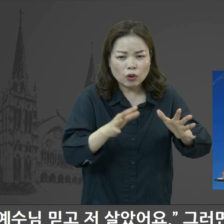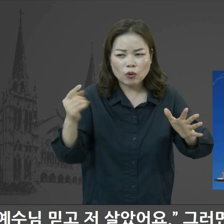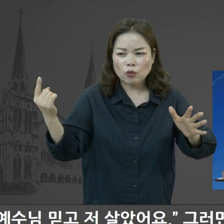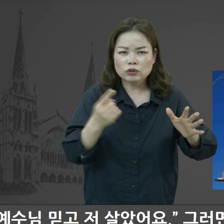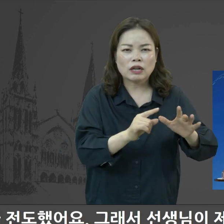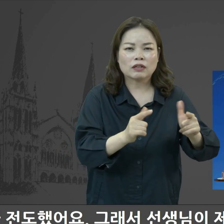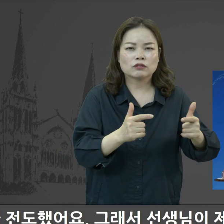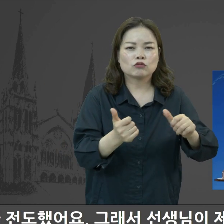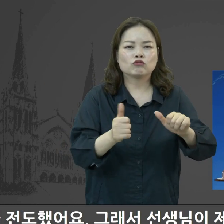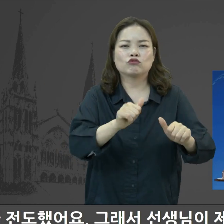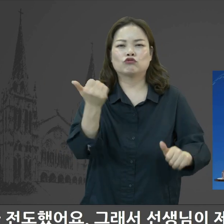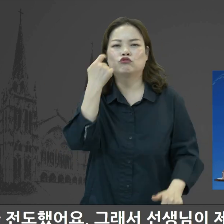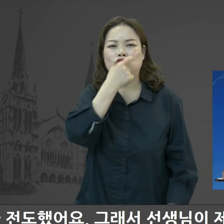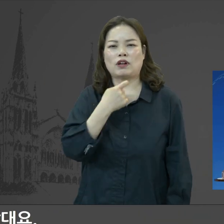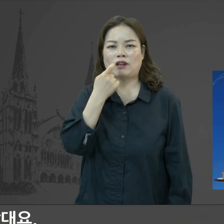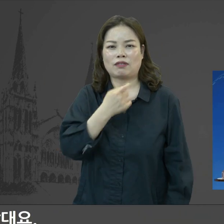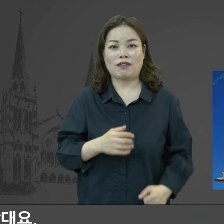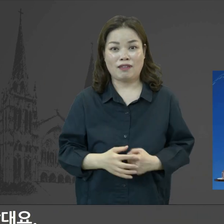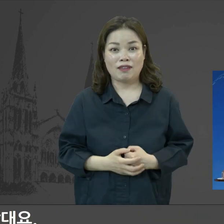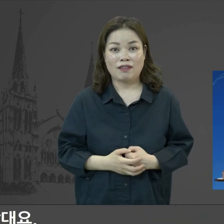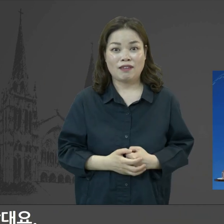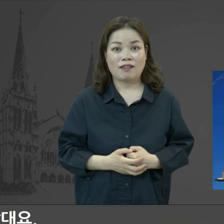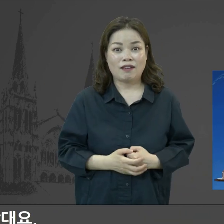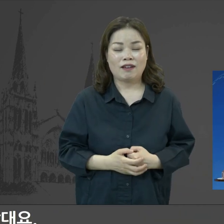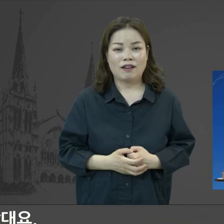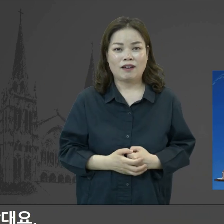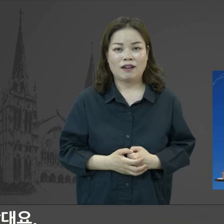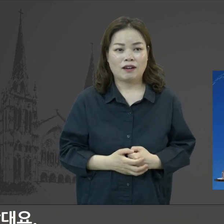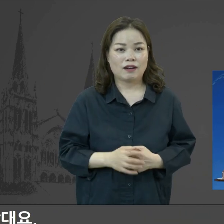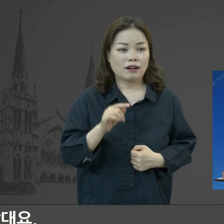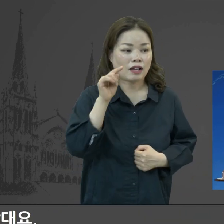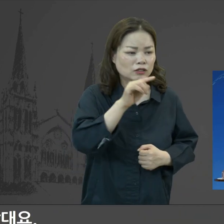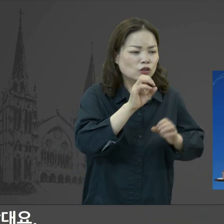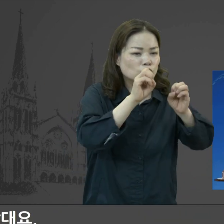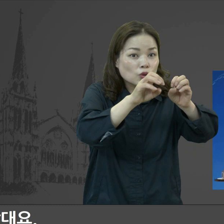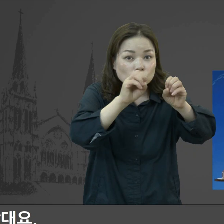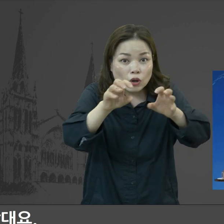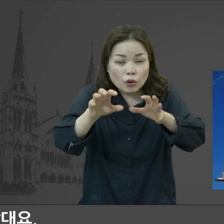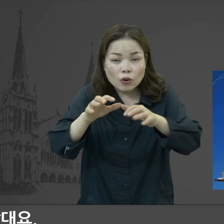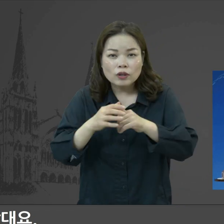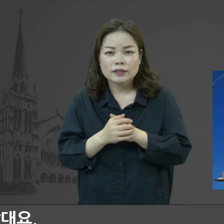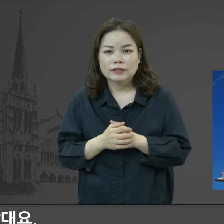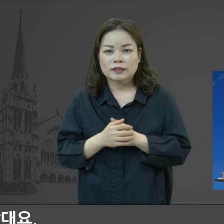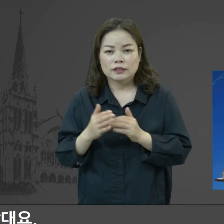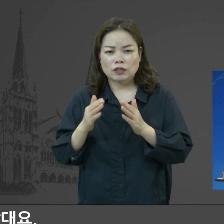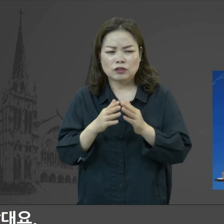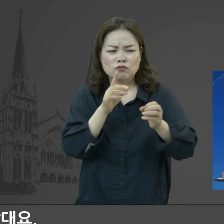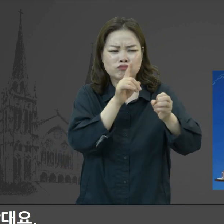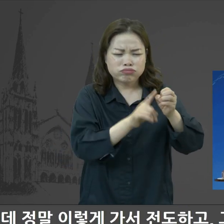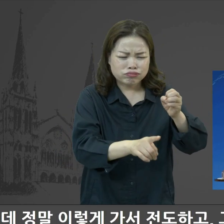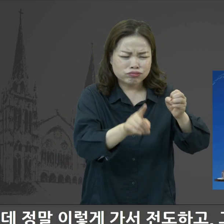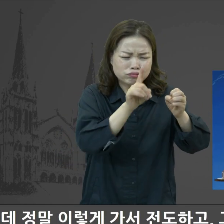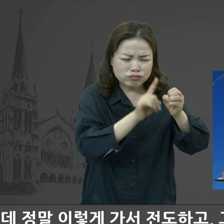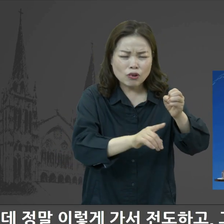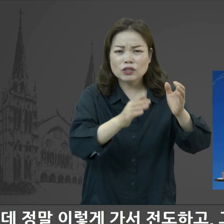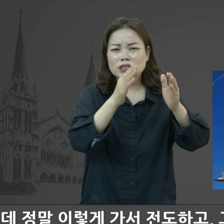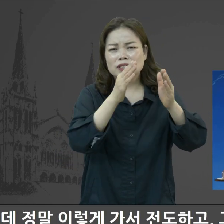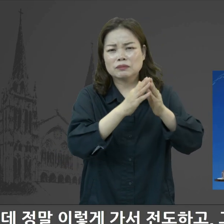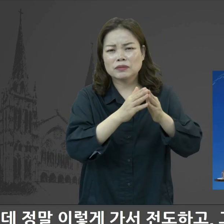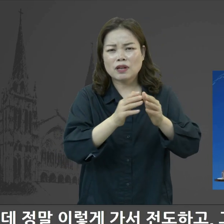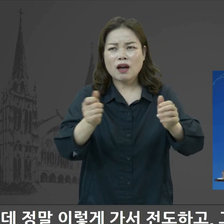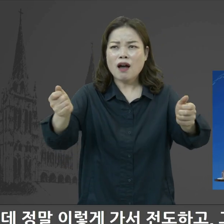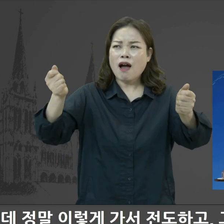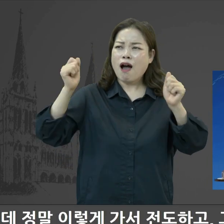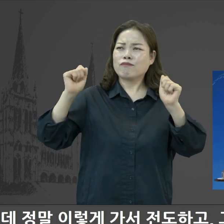오니까 죽었는 줄 알았대요. 그런데 정말 이렇게 가서 전도하고, 그리고 저희 집이 불교 집안이었기 때문에